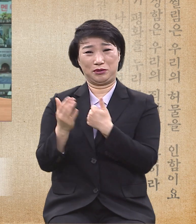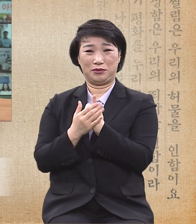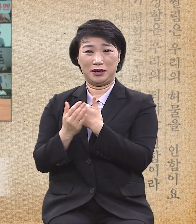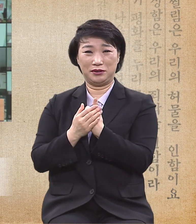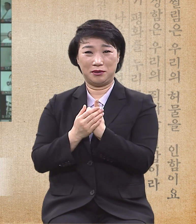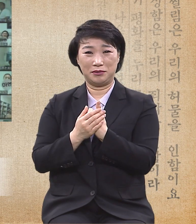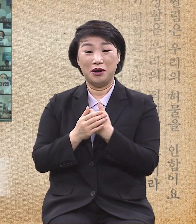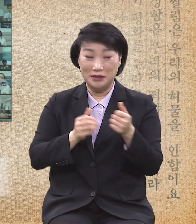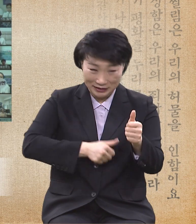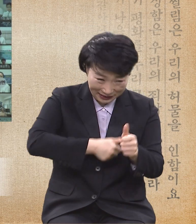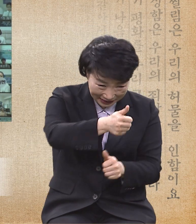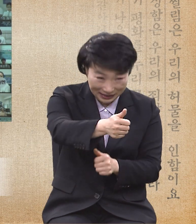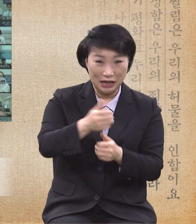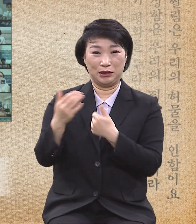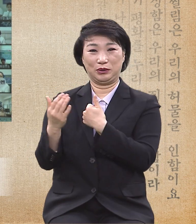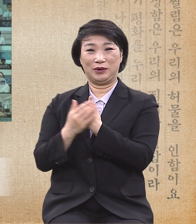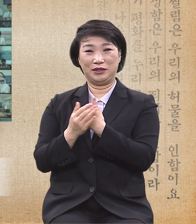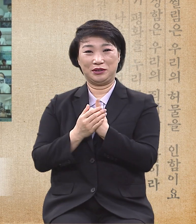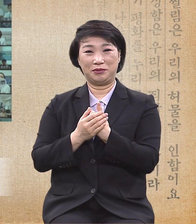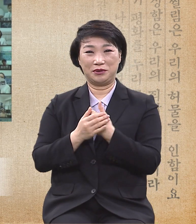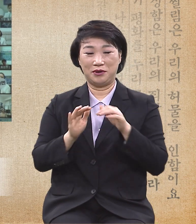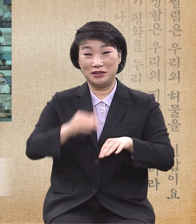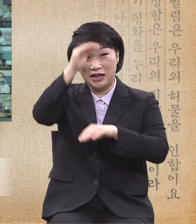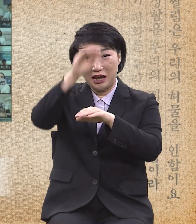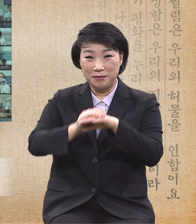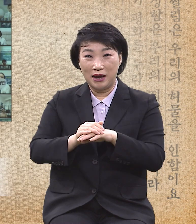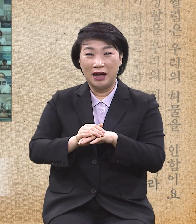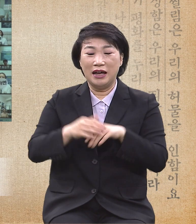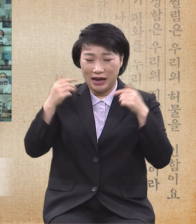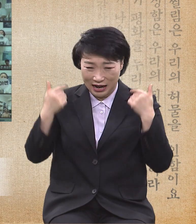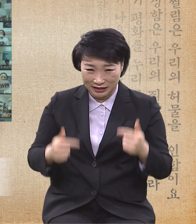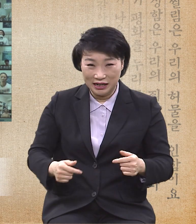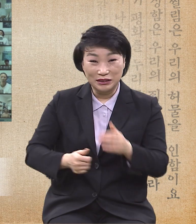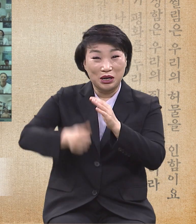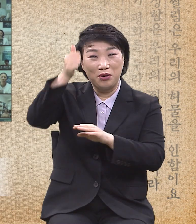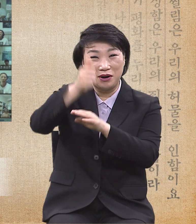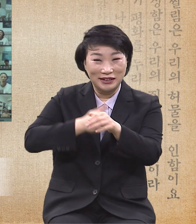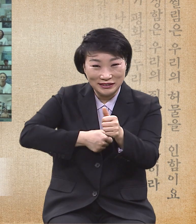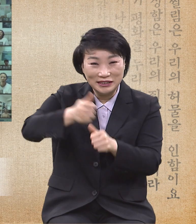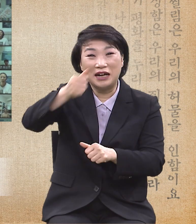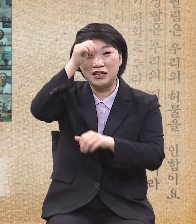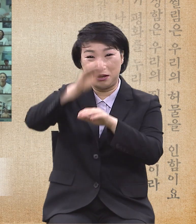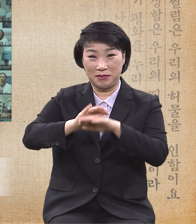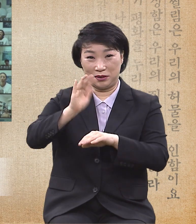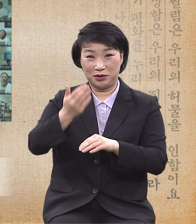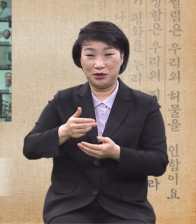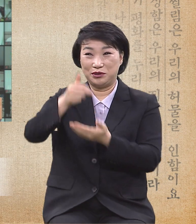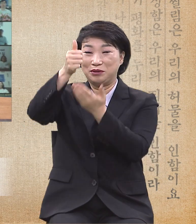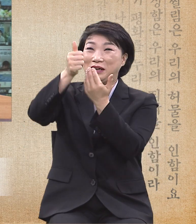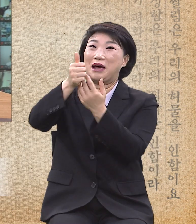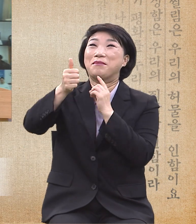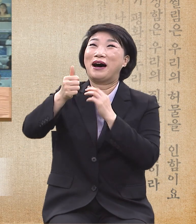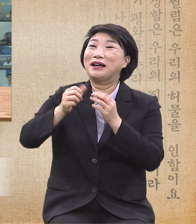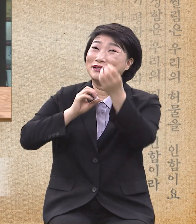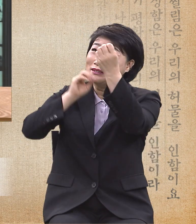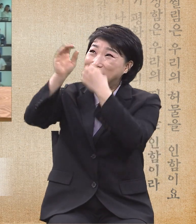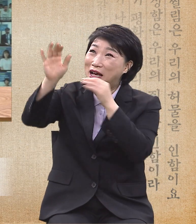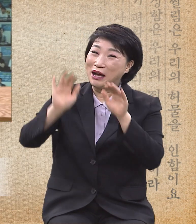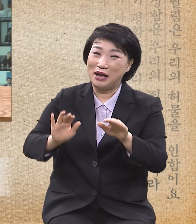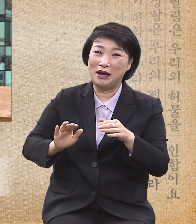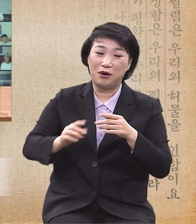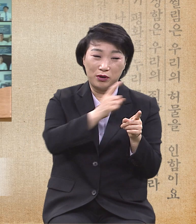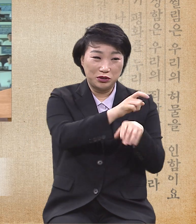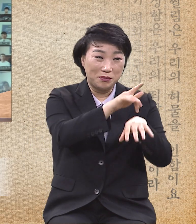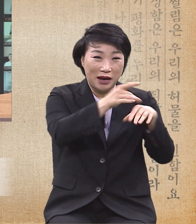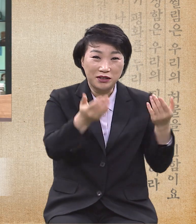도와주시옵시고 이기게 도와주소서. 예배는 날마다 성공하고 승리하는 예배가 되어 주님께만 상달되고